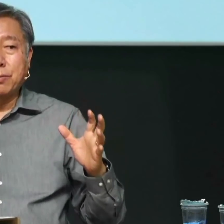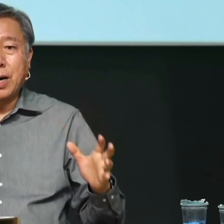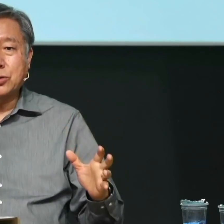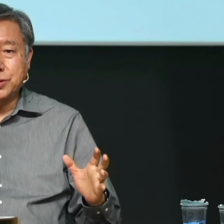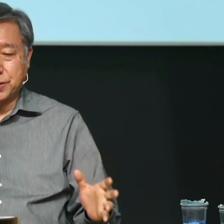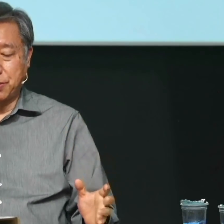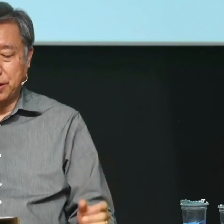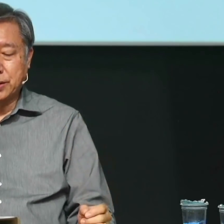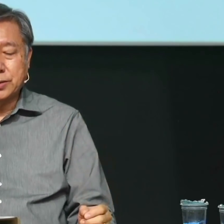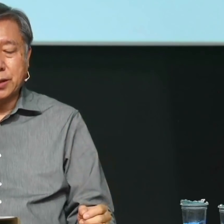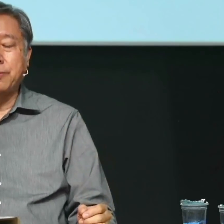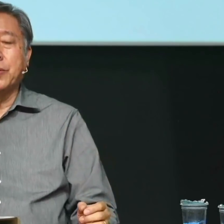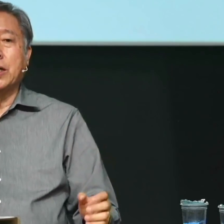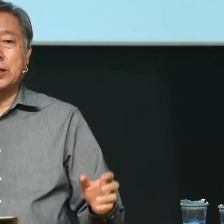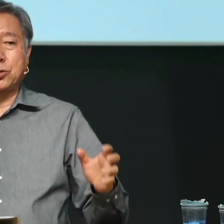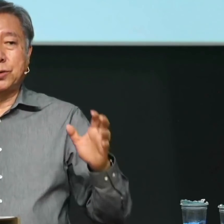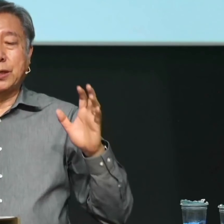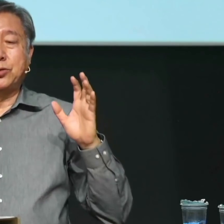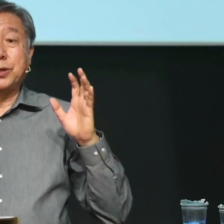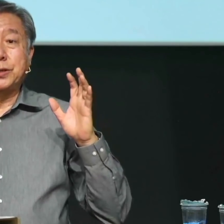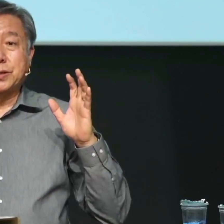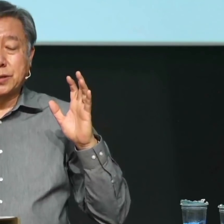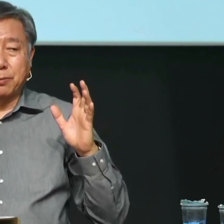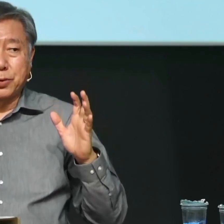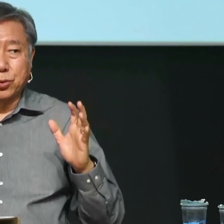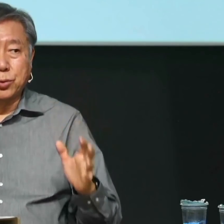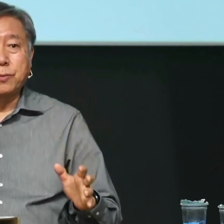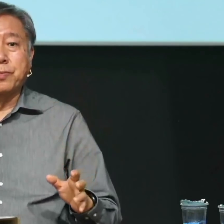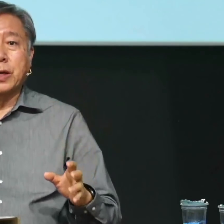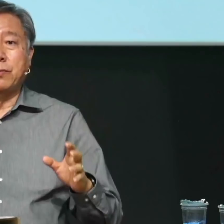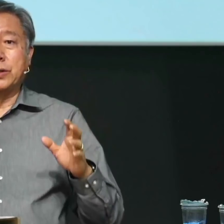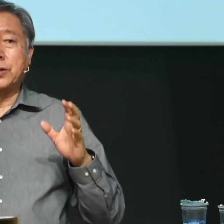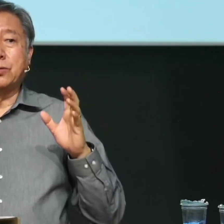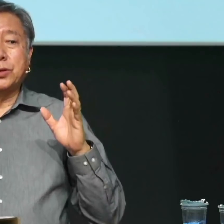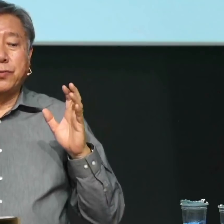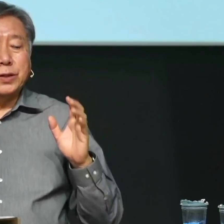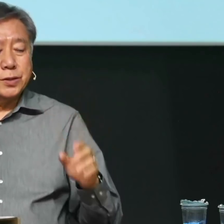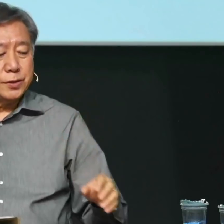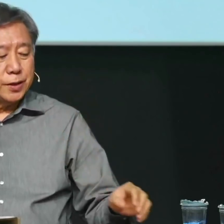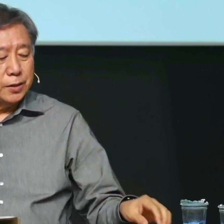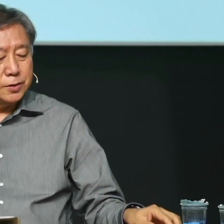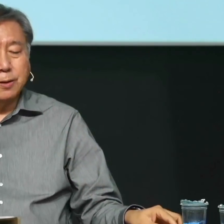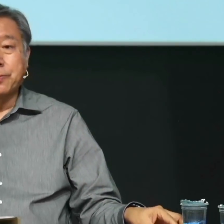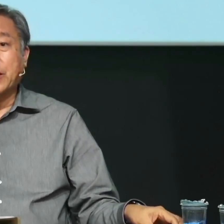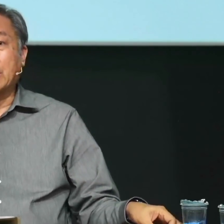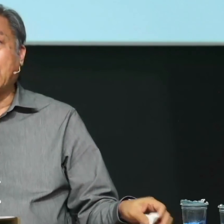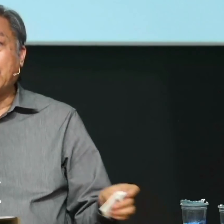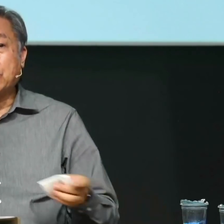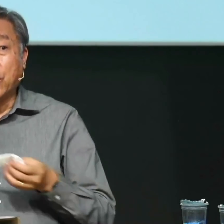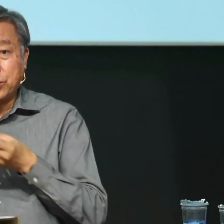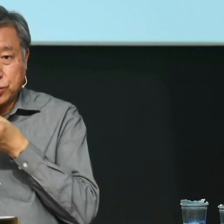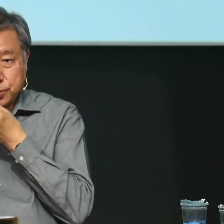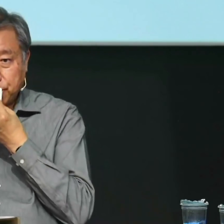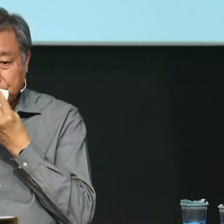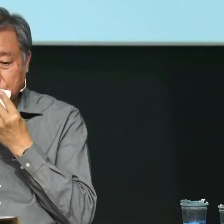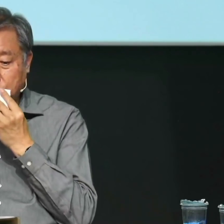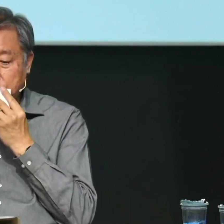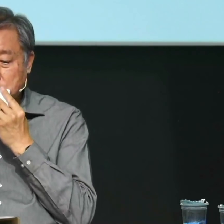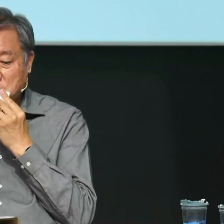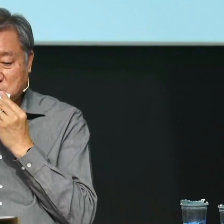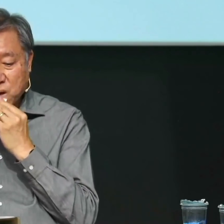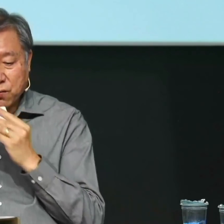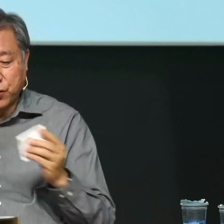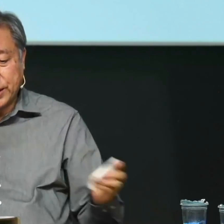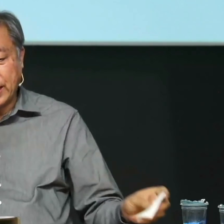sua imagem e semelhança. Isso está em Gênesis capítulo 1, versículo de 26 até 28. O